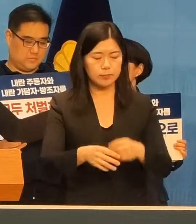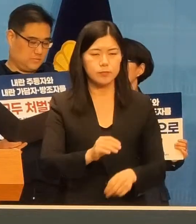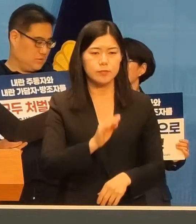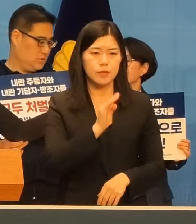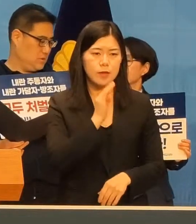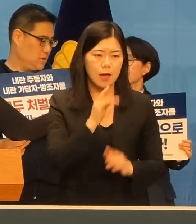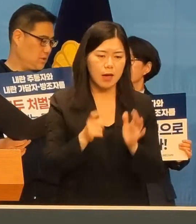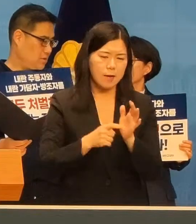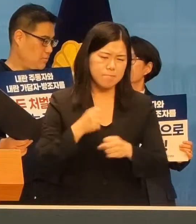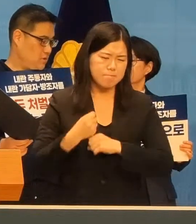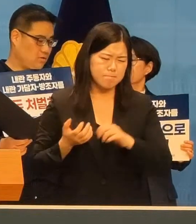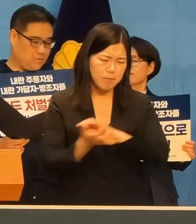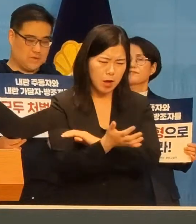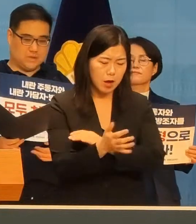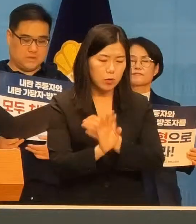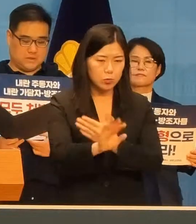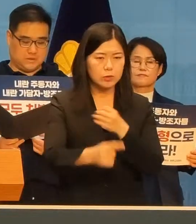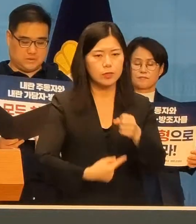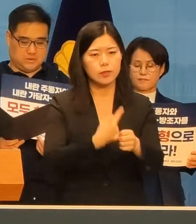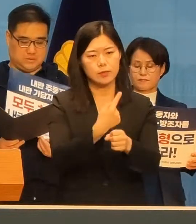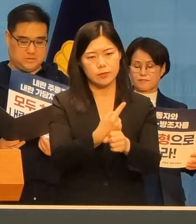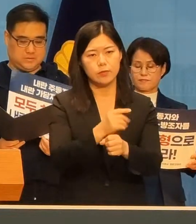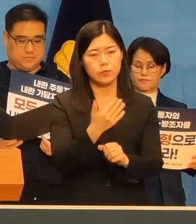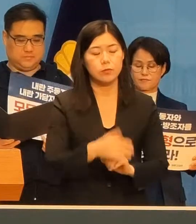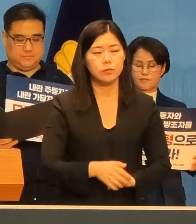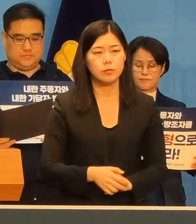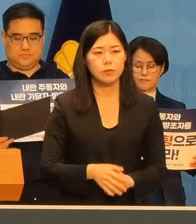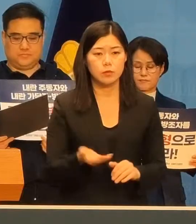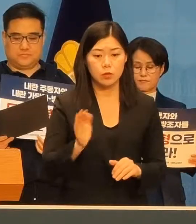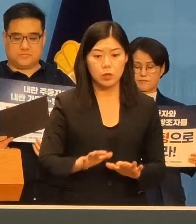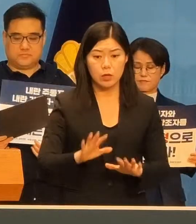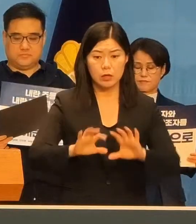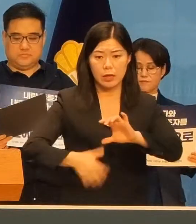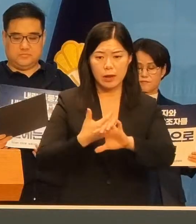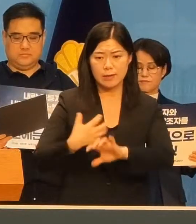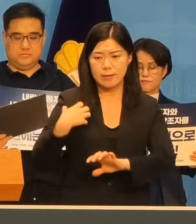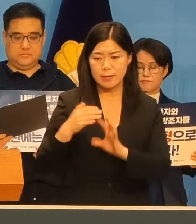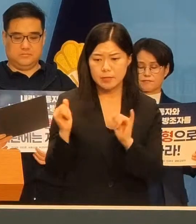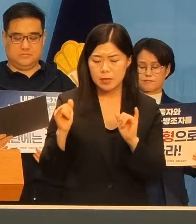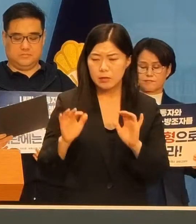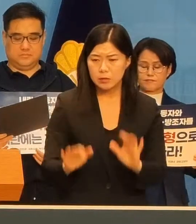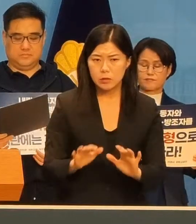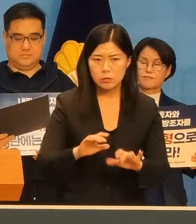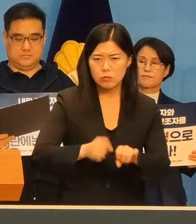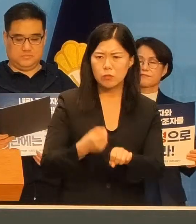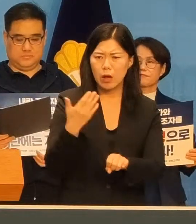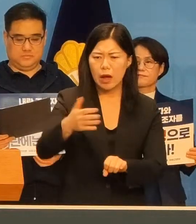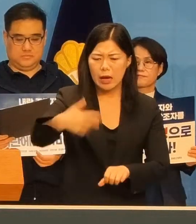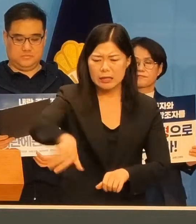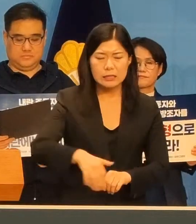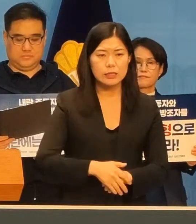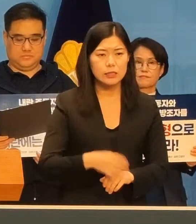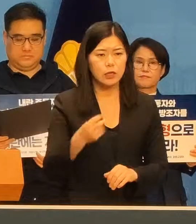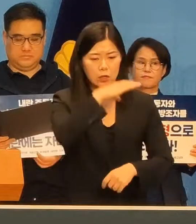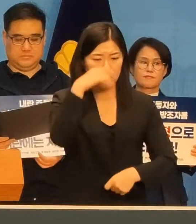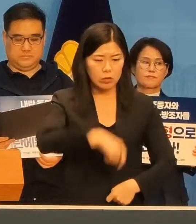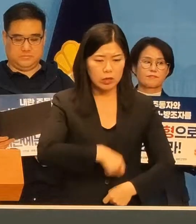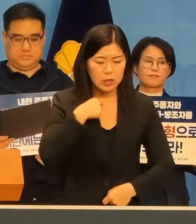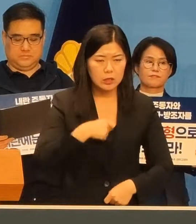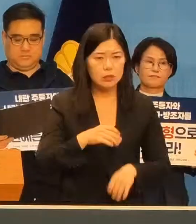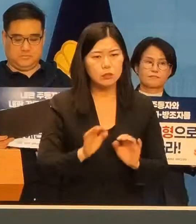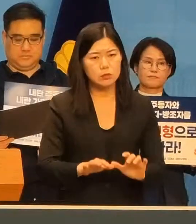참담한 비상계엄으로부터 1년이 지났습니다. 그러나 내란의 책임자들은 아직도 단죄되지 않았고 정의는